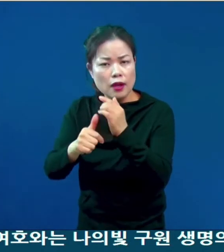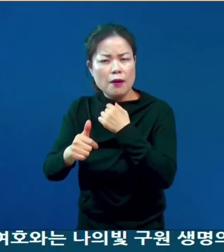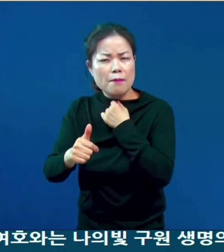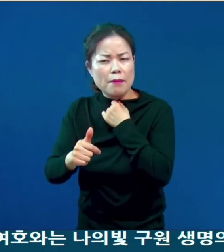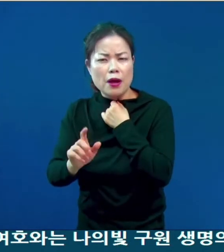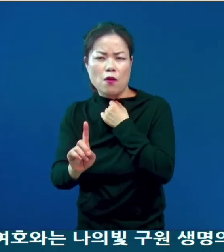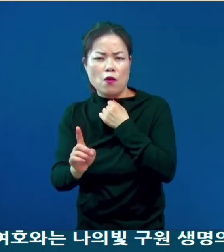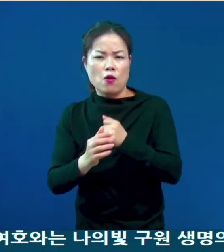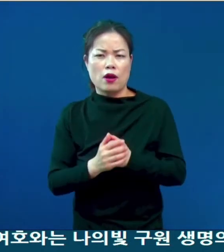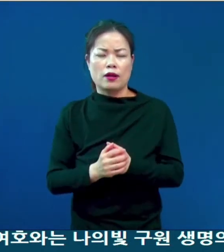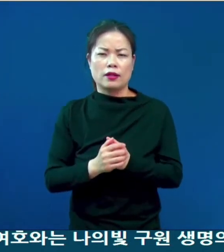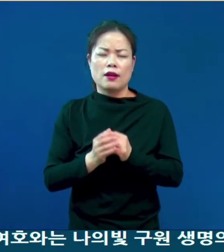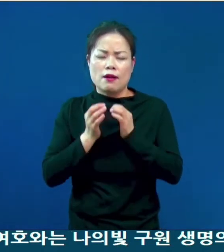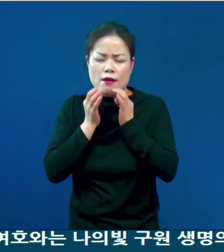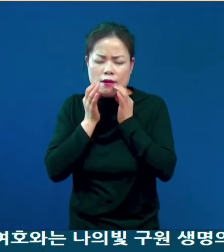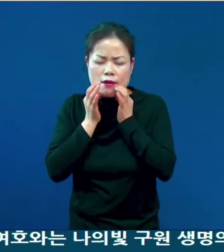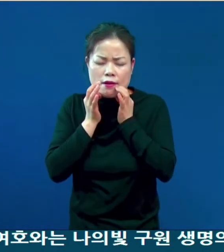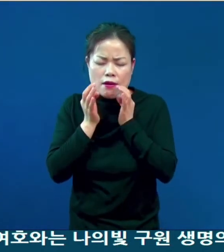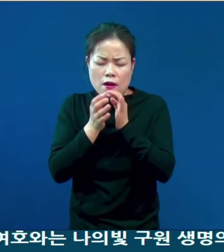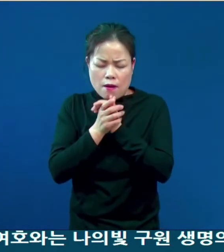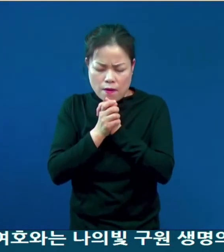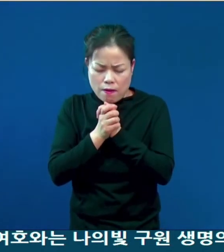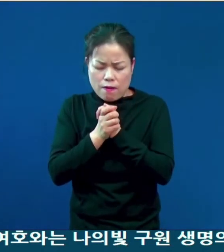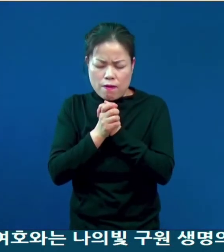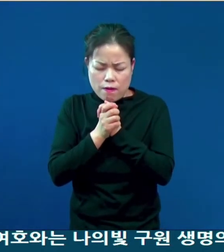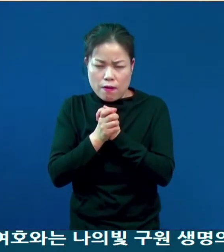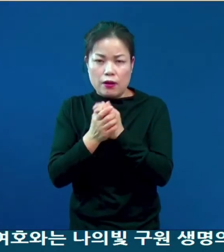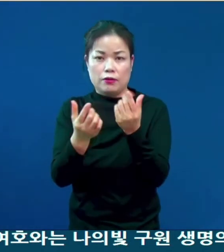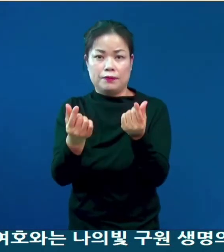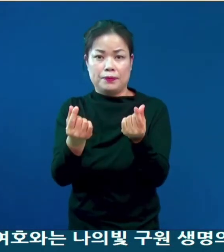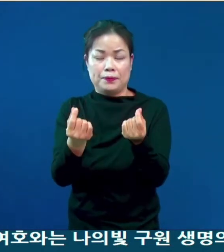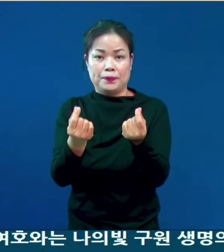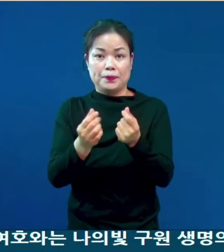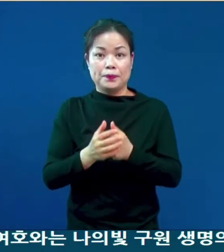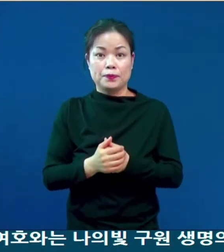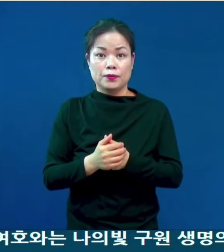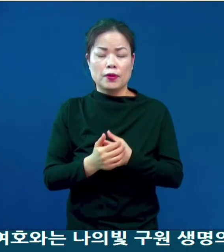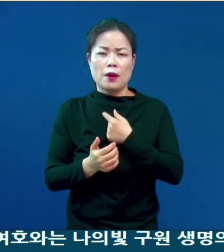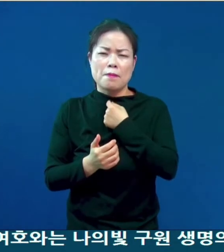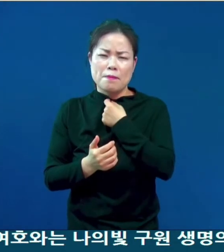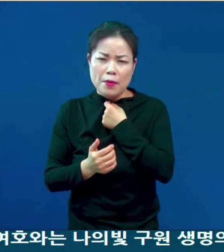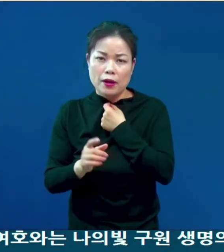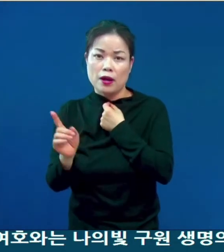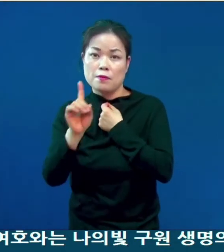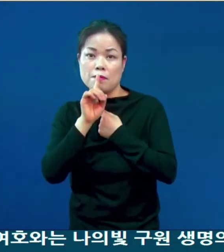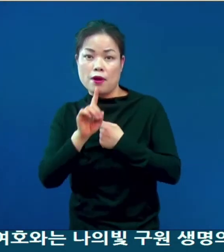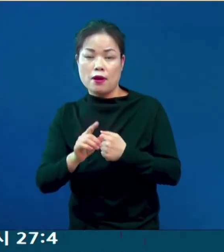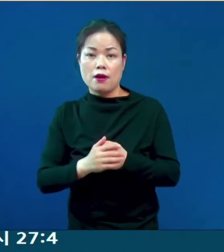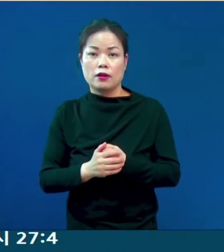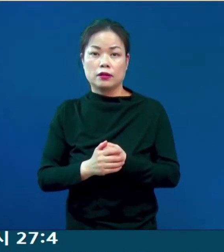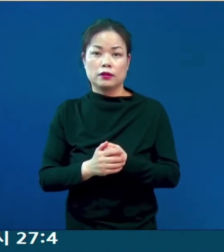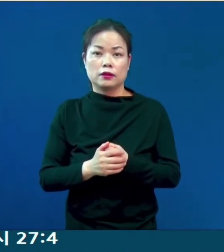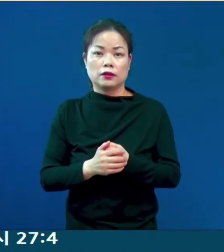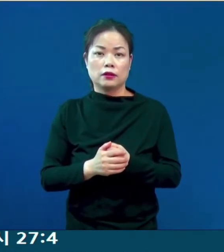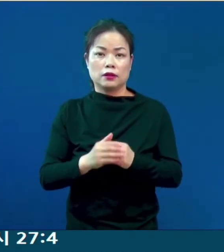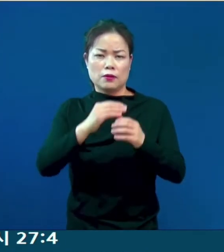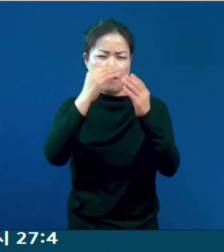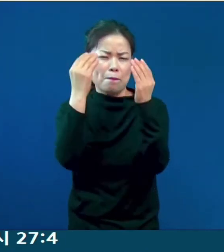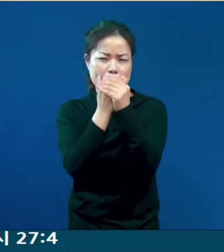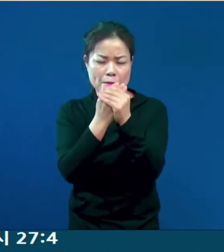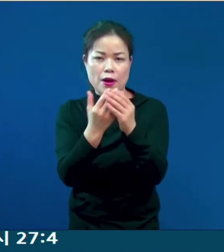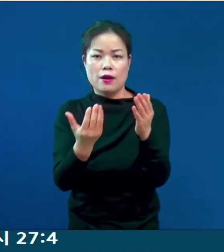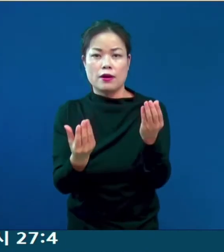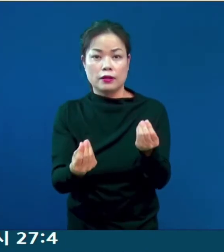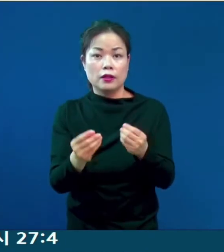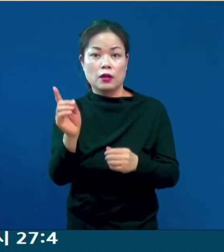하는 말은 간절히 갈망하고 열망하다는 뜻입니다. 바란다라고 하는 말은 이 완료 시제로 쓰여졌습니다.